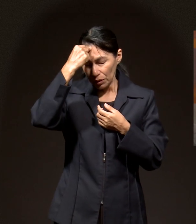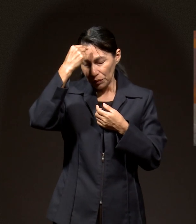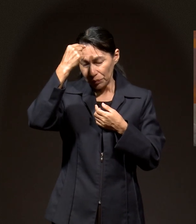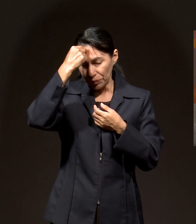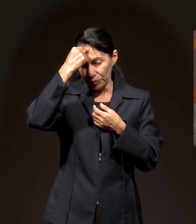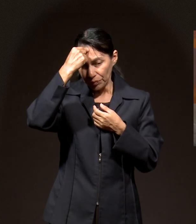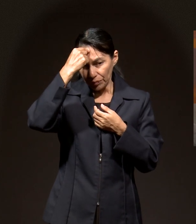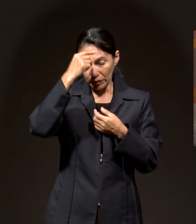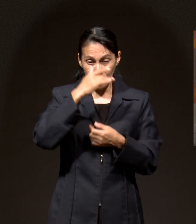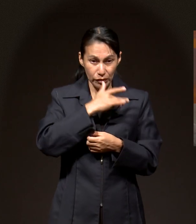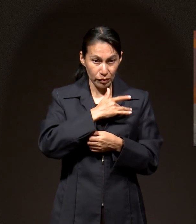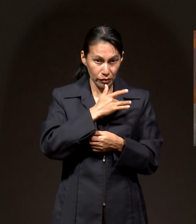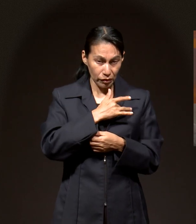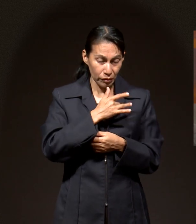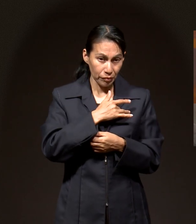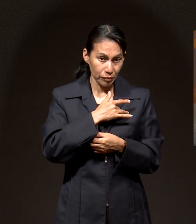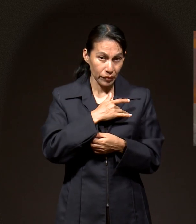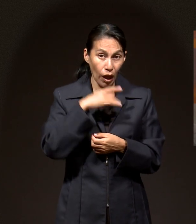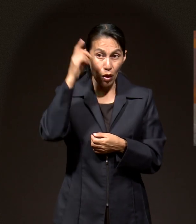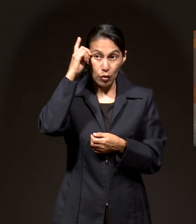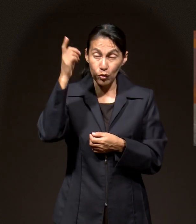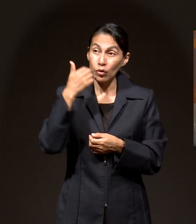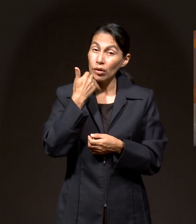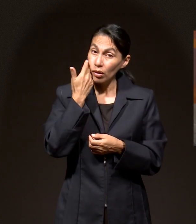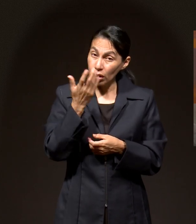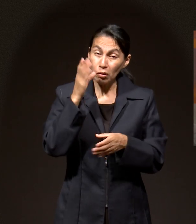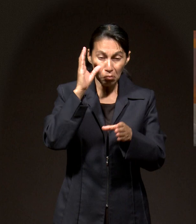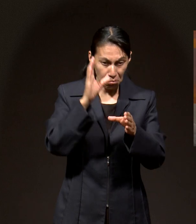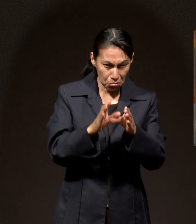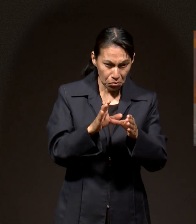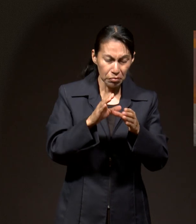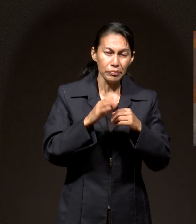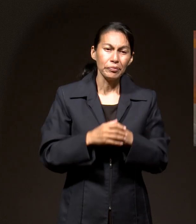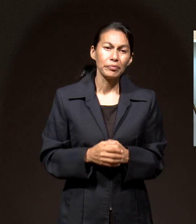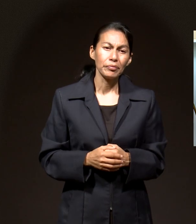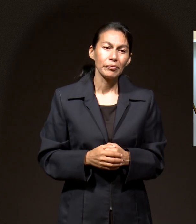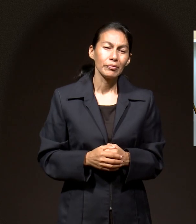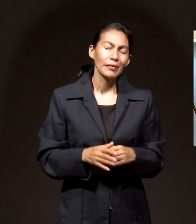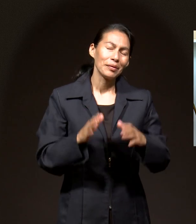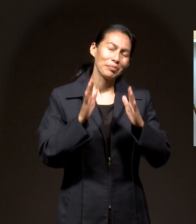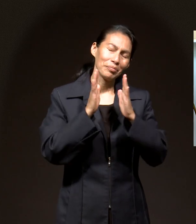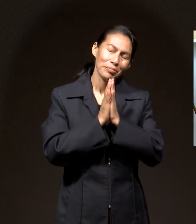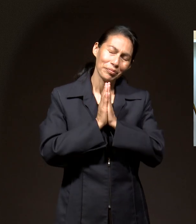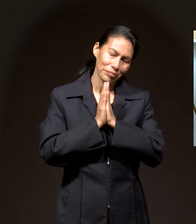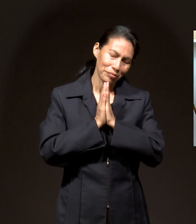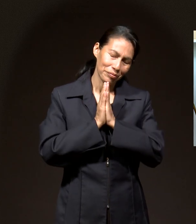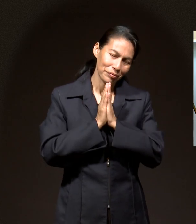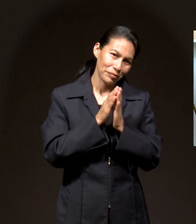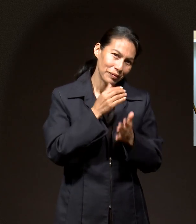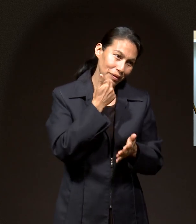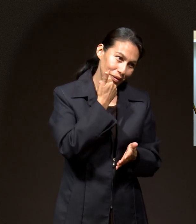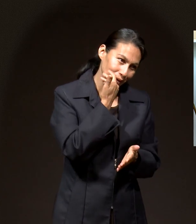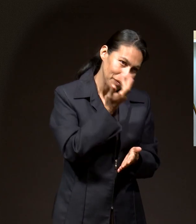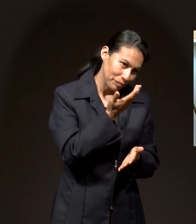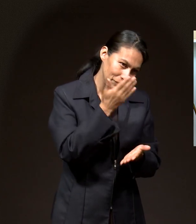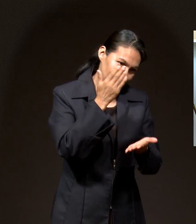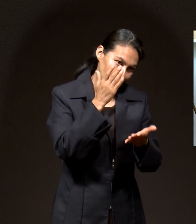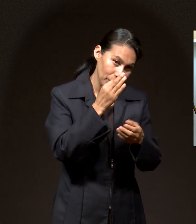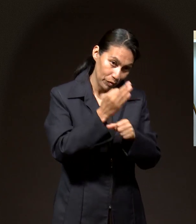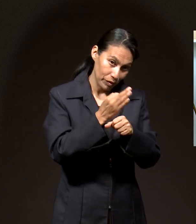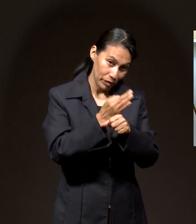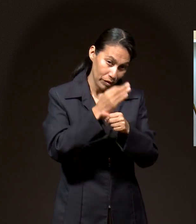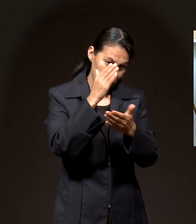ideas, sueños en nuestros corazones, es porque los quiere cumplir. Amén. Eso es muy importante. Aquí quisiera que hagamos